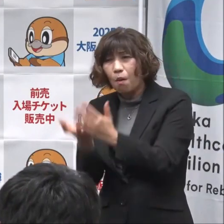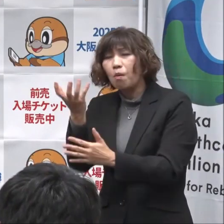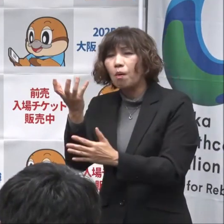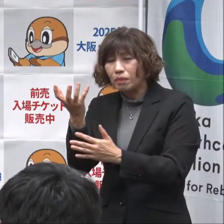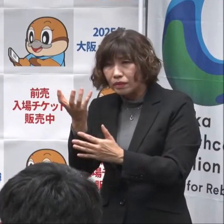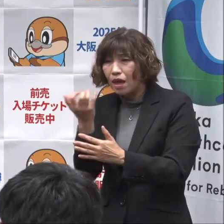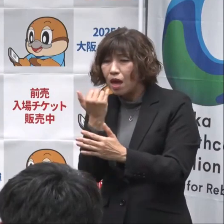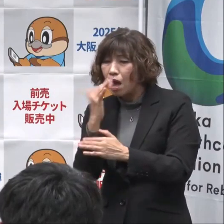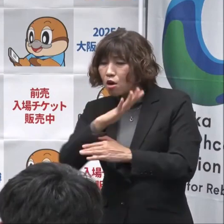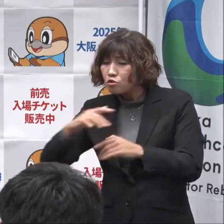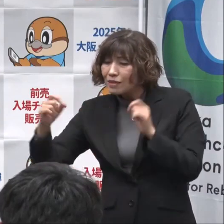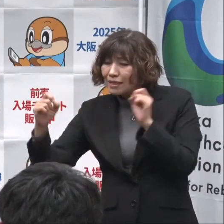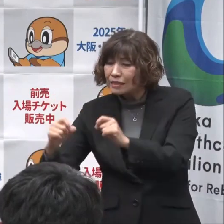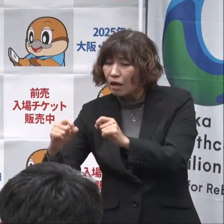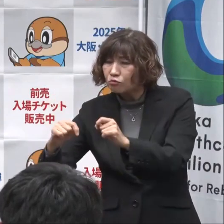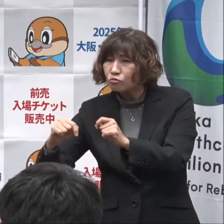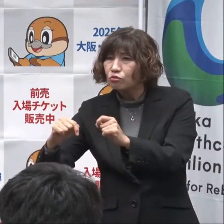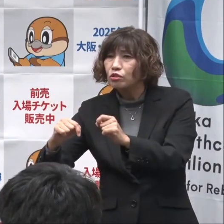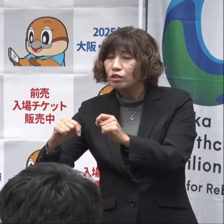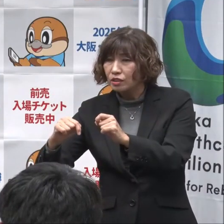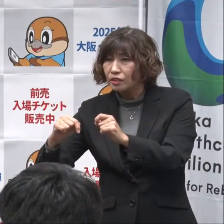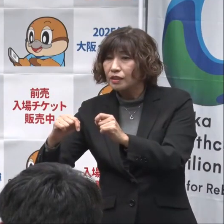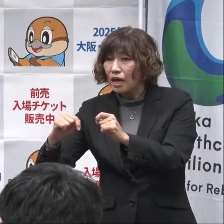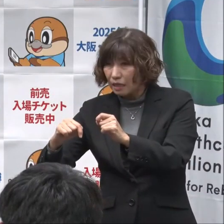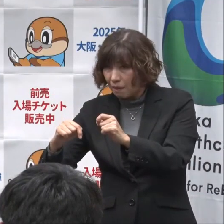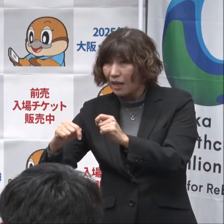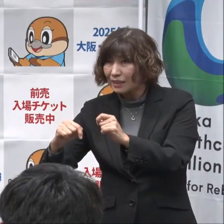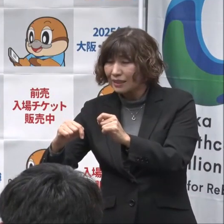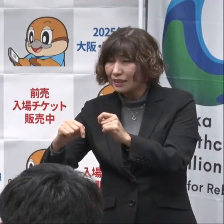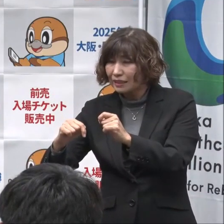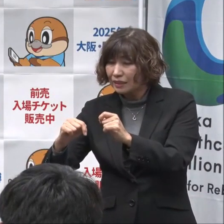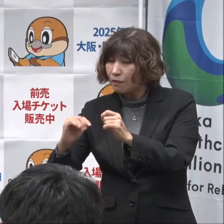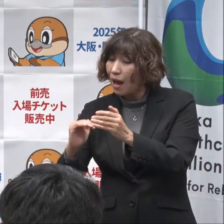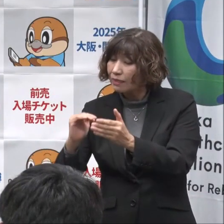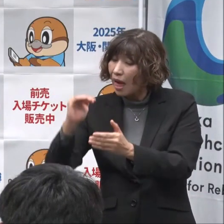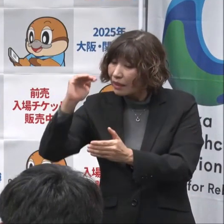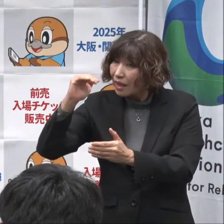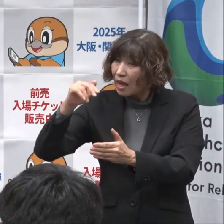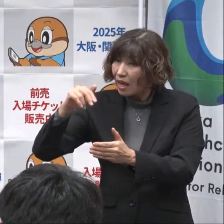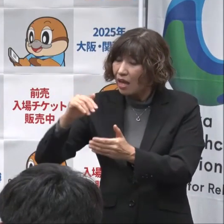人は垂直避難をしていただくということの、